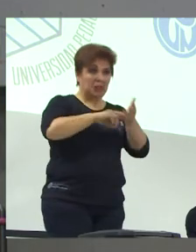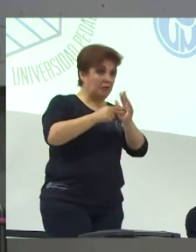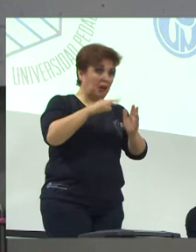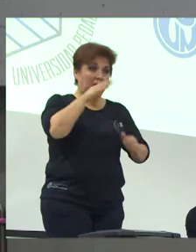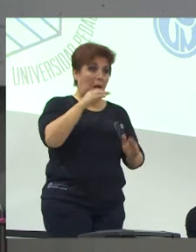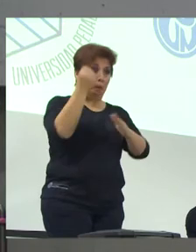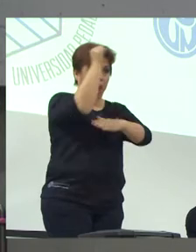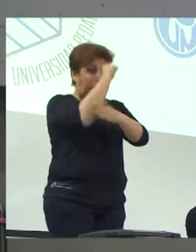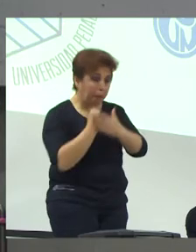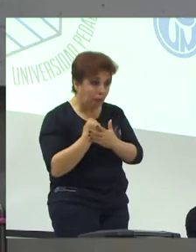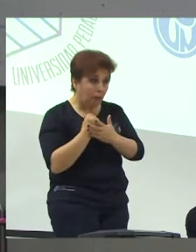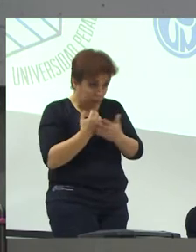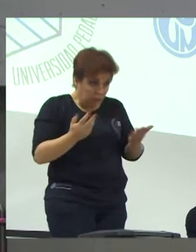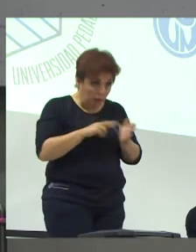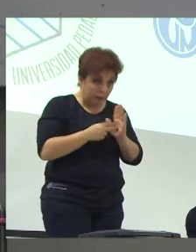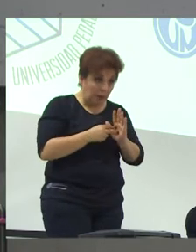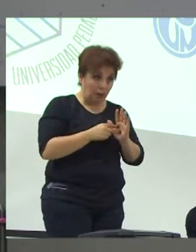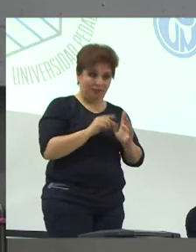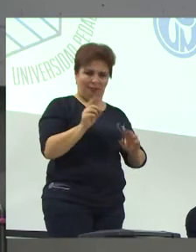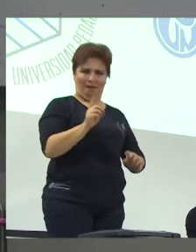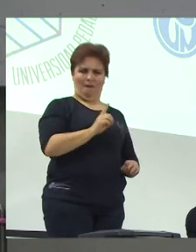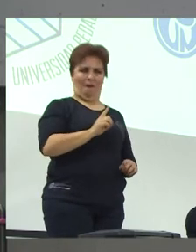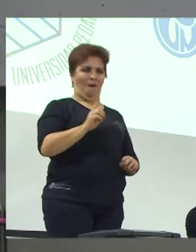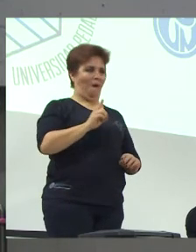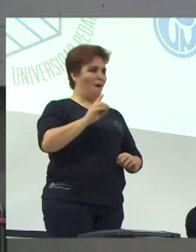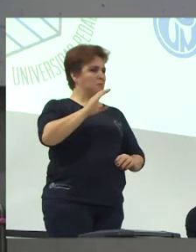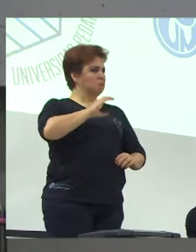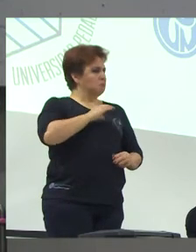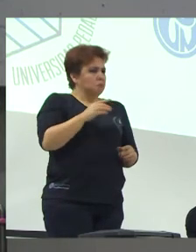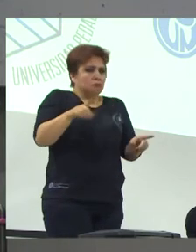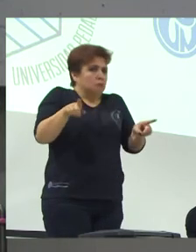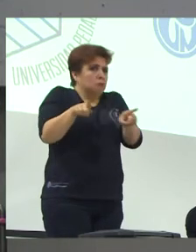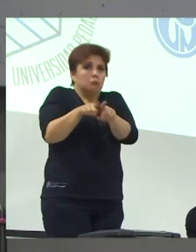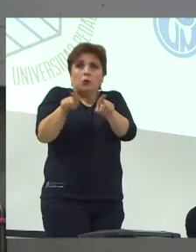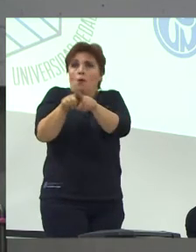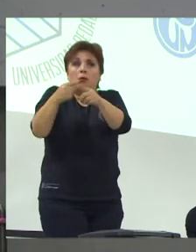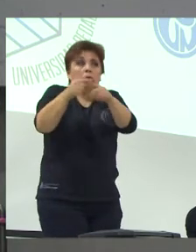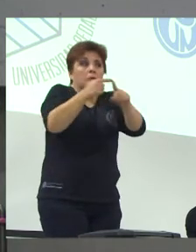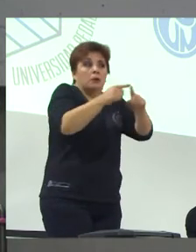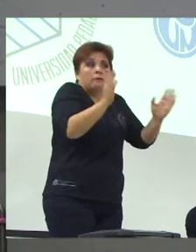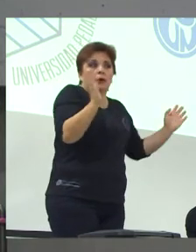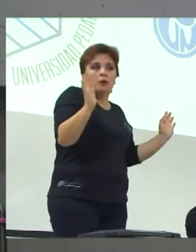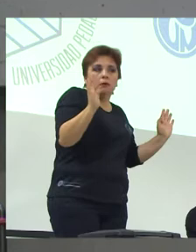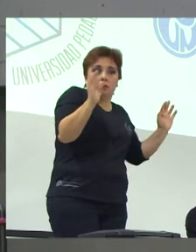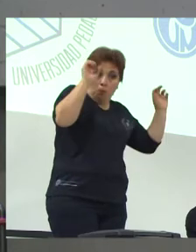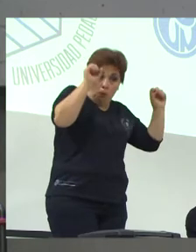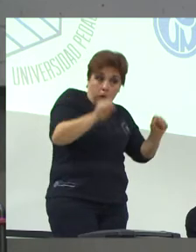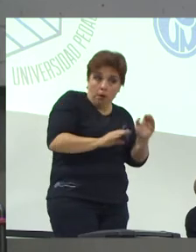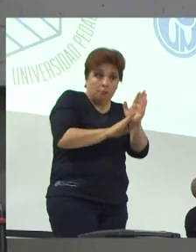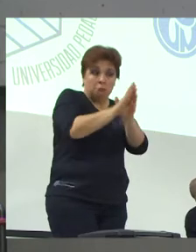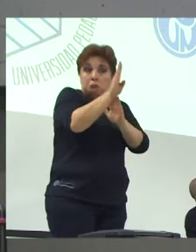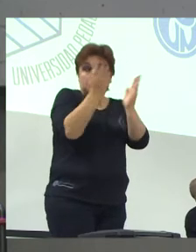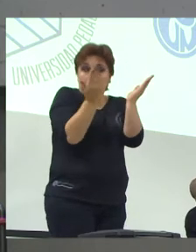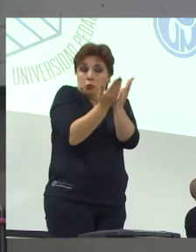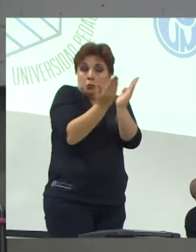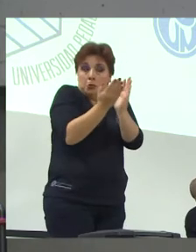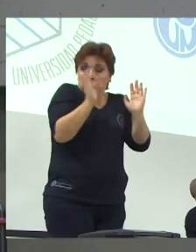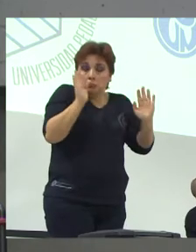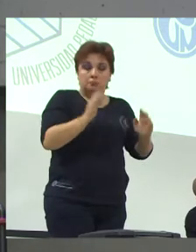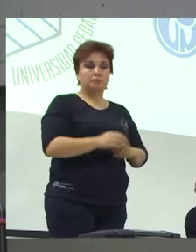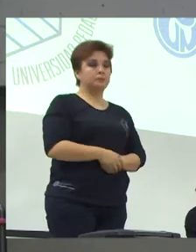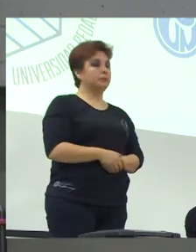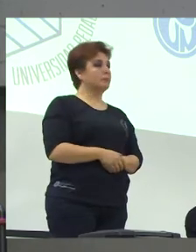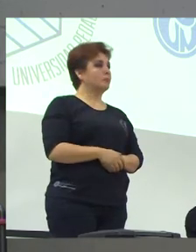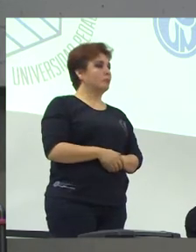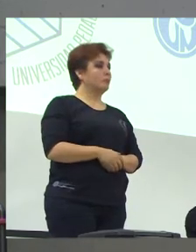todos los aspectos especialmente el educativo dentro